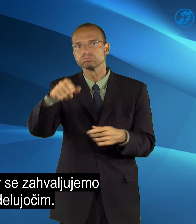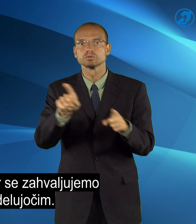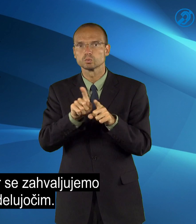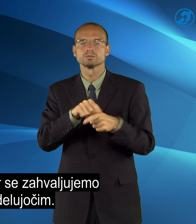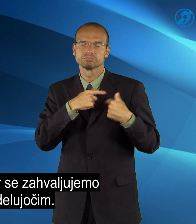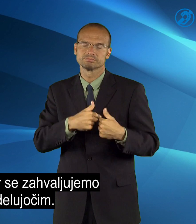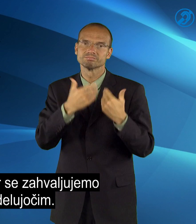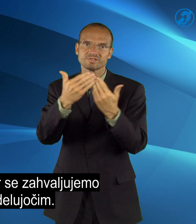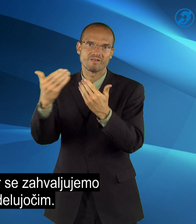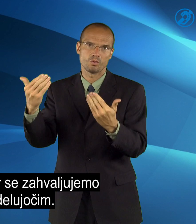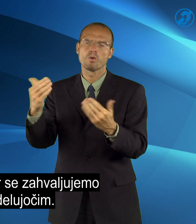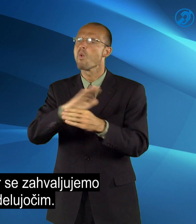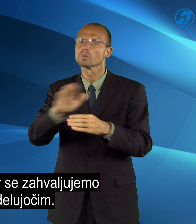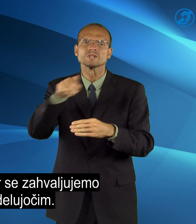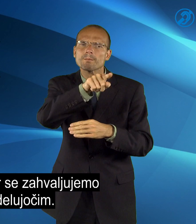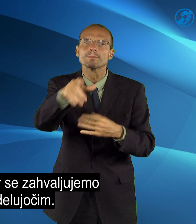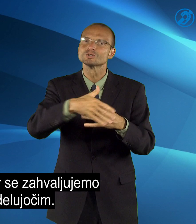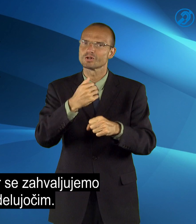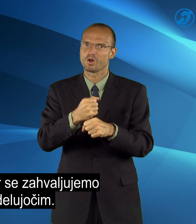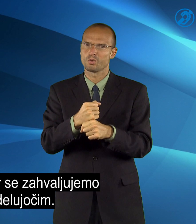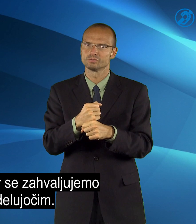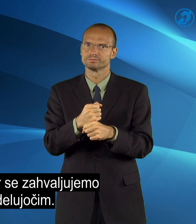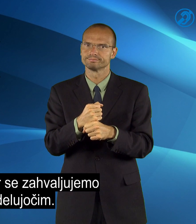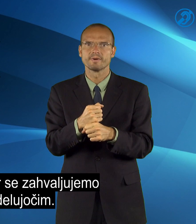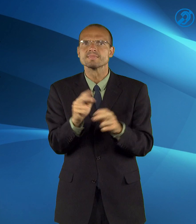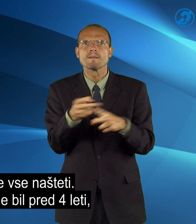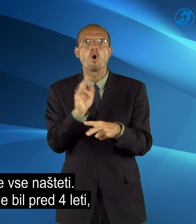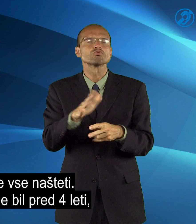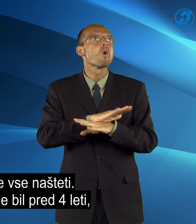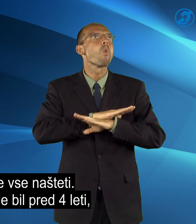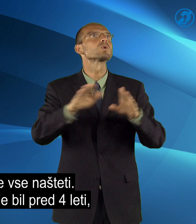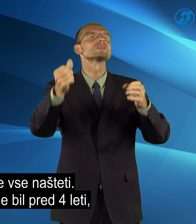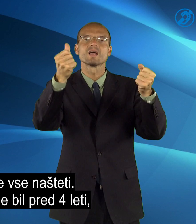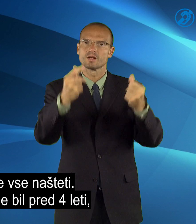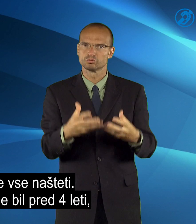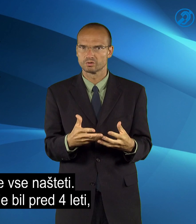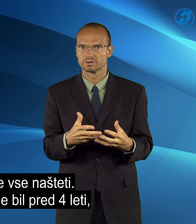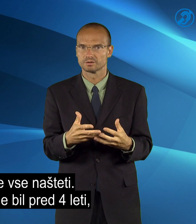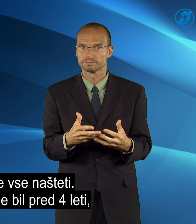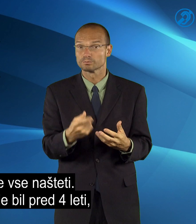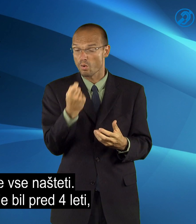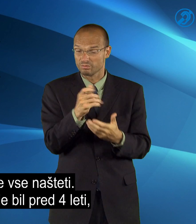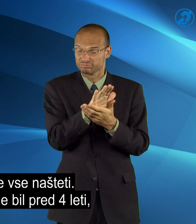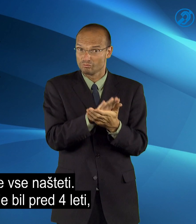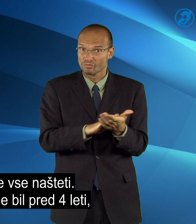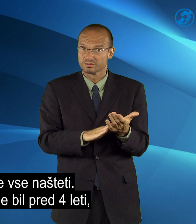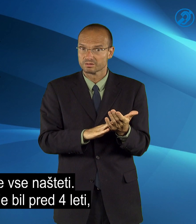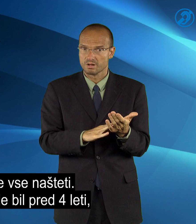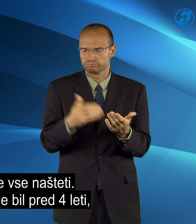vsem sodelujočim. Nemogoče je vse našteti. Od začetka, ki je bil pred